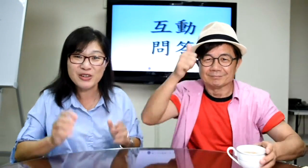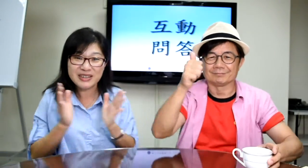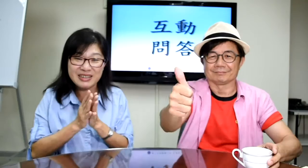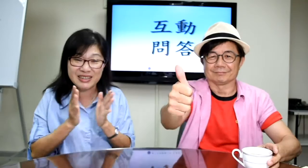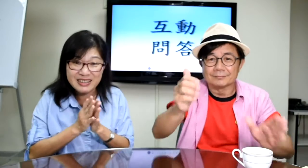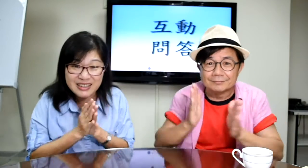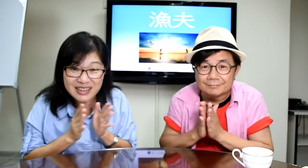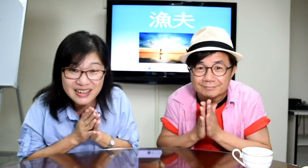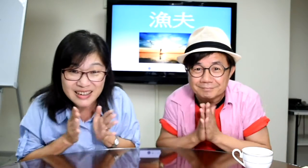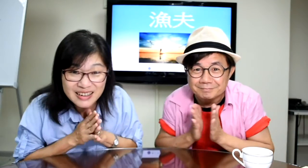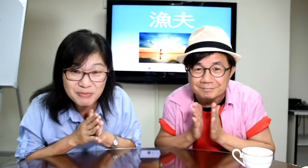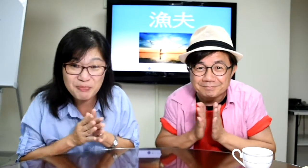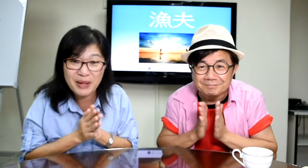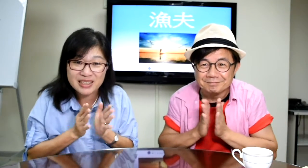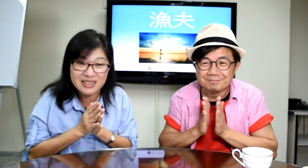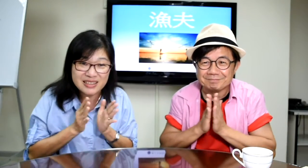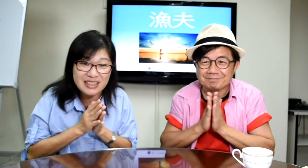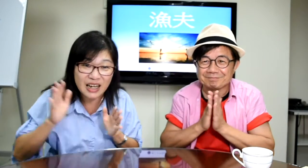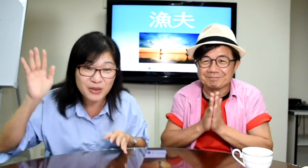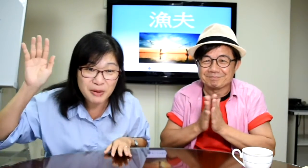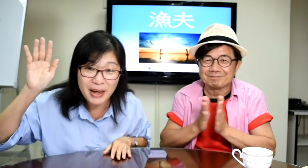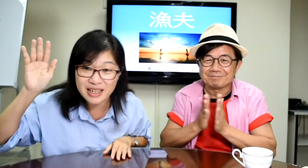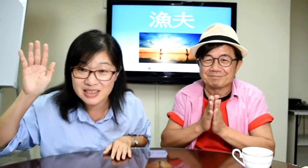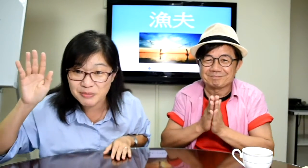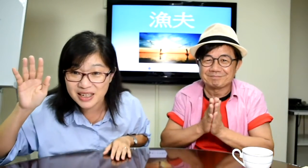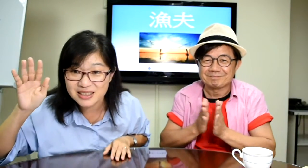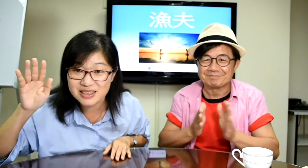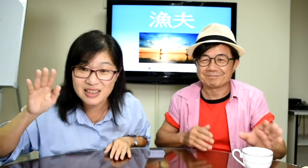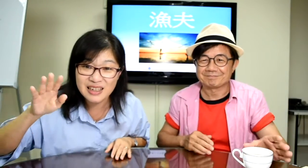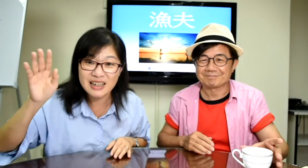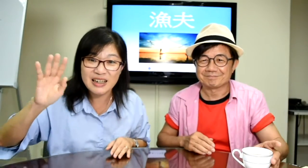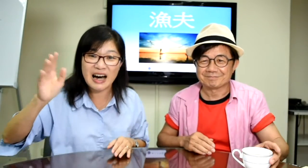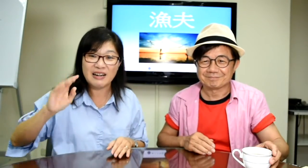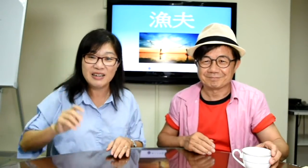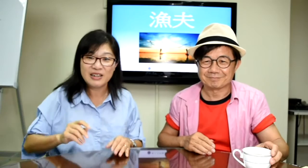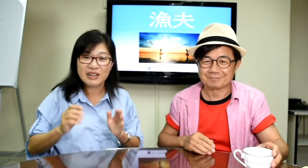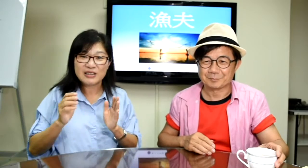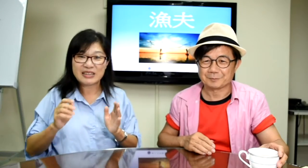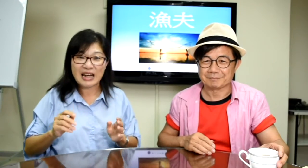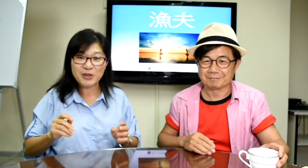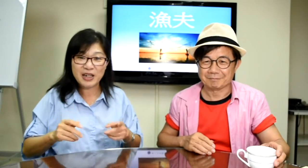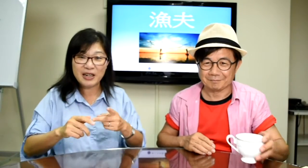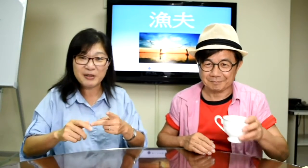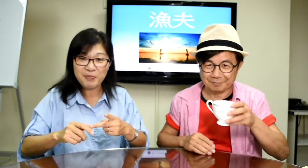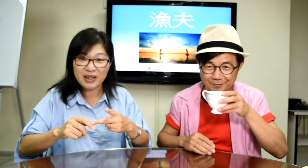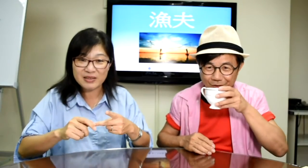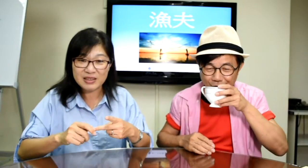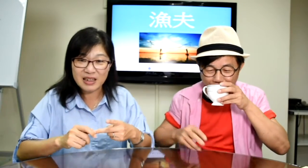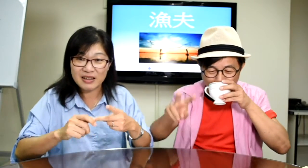哦 ，Max 是哪一位 ？Max， 好，答对咯。好，